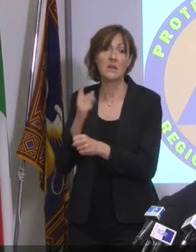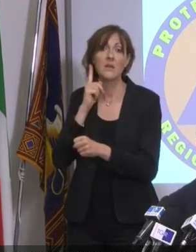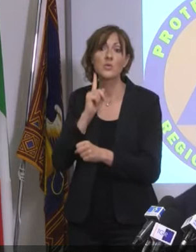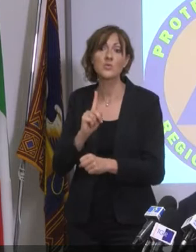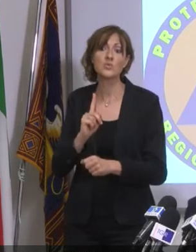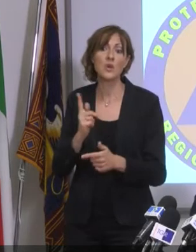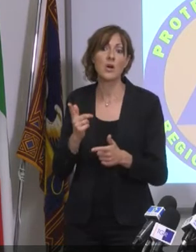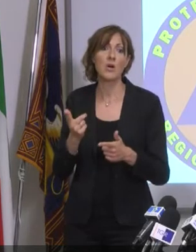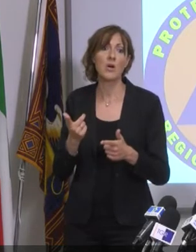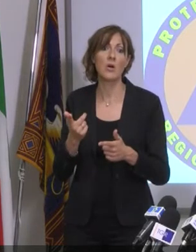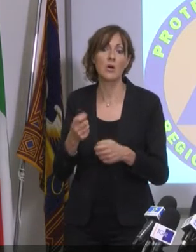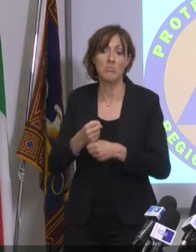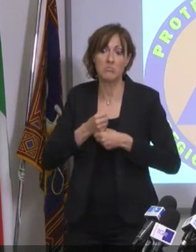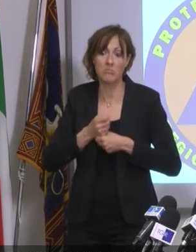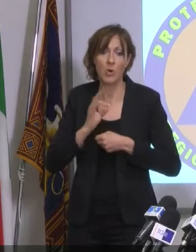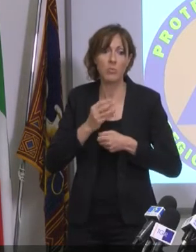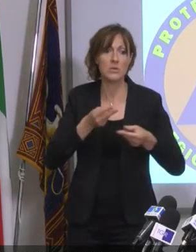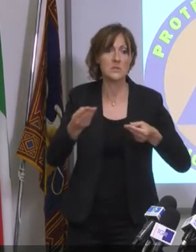tengo io oppure distribuirò